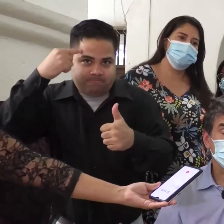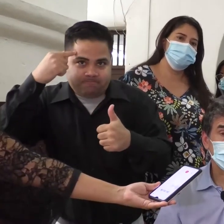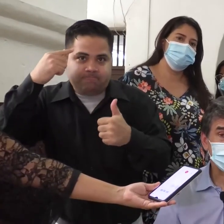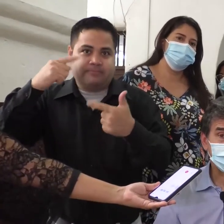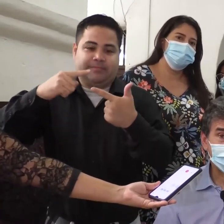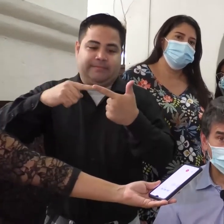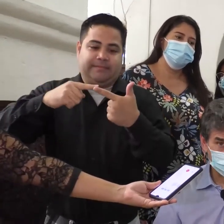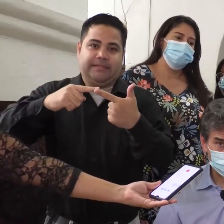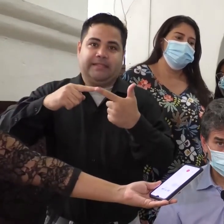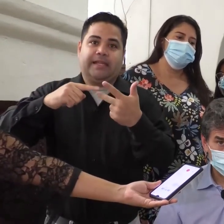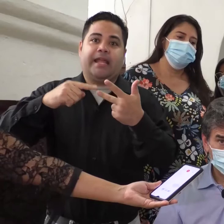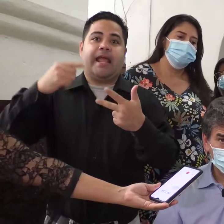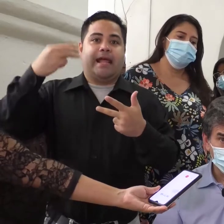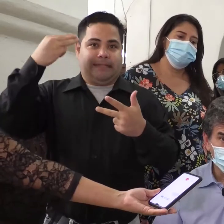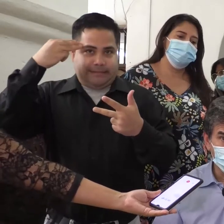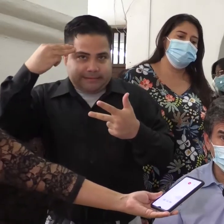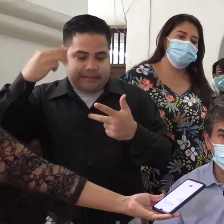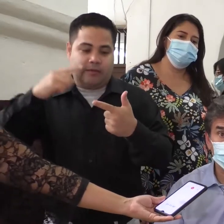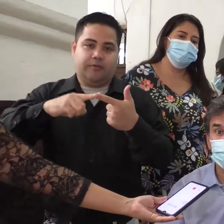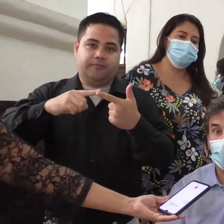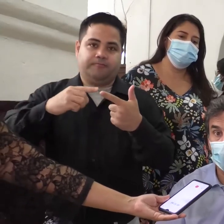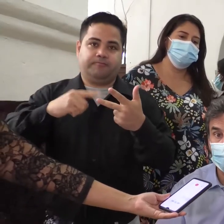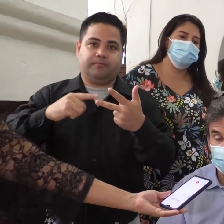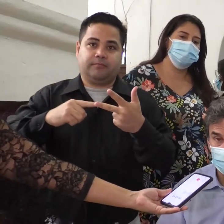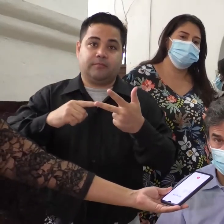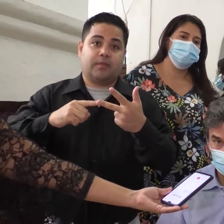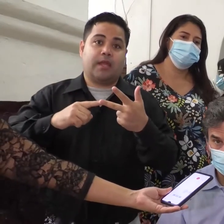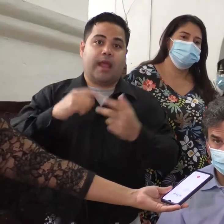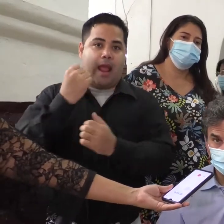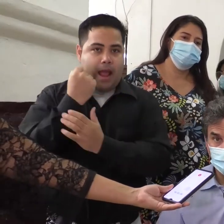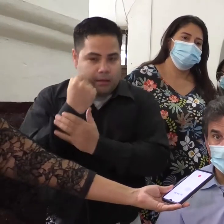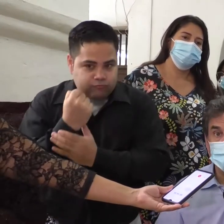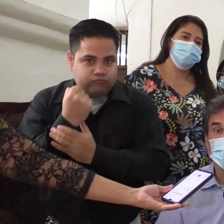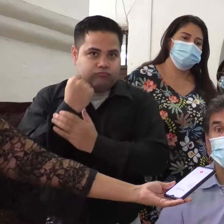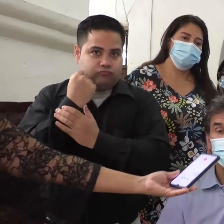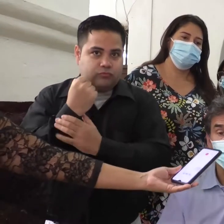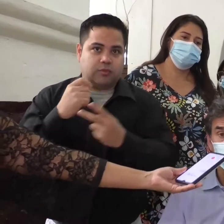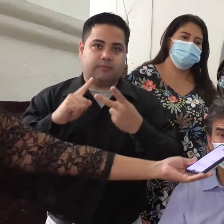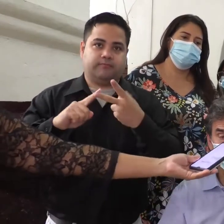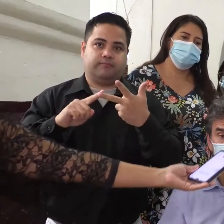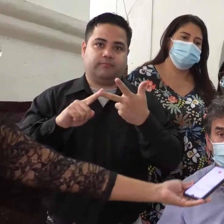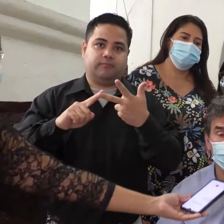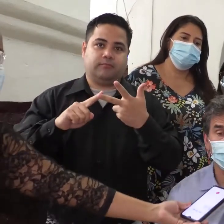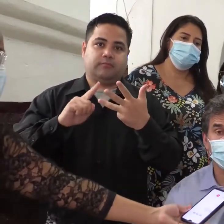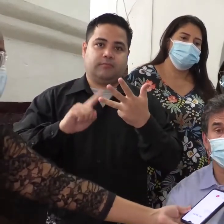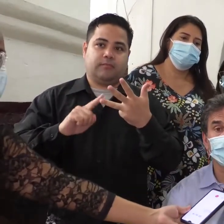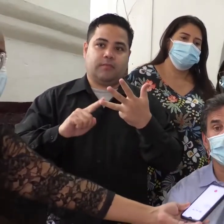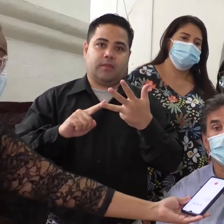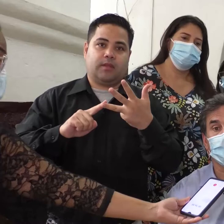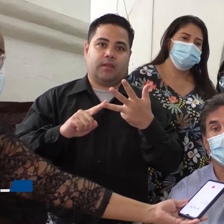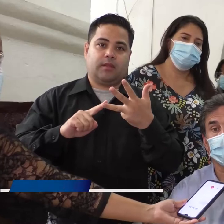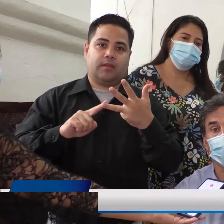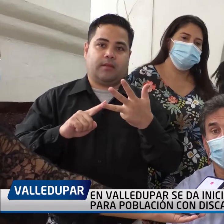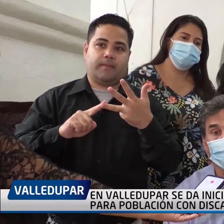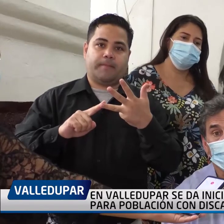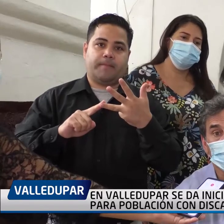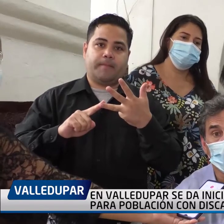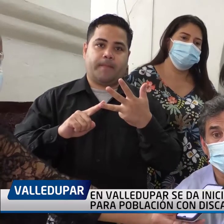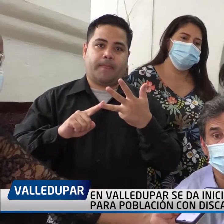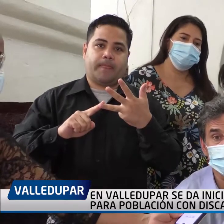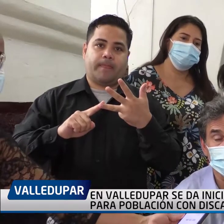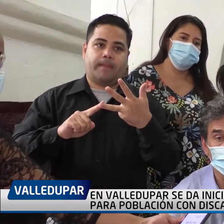con síndrome de Down, la población con autismo, población que tienen